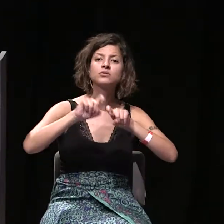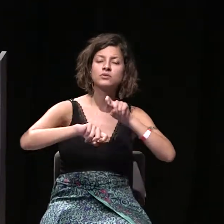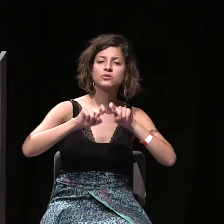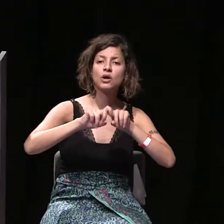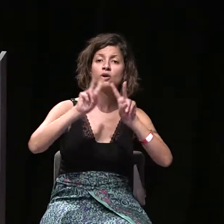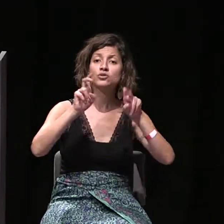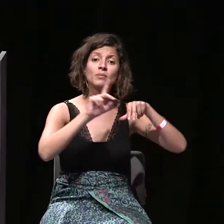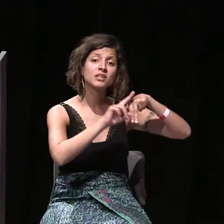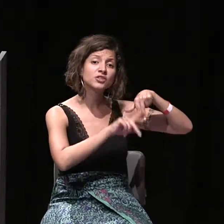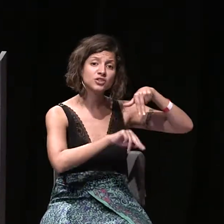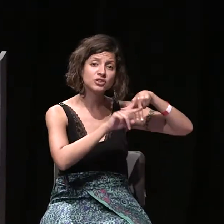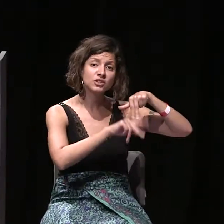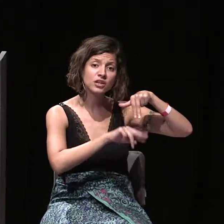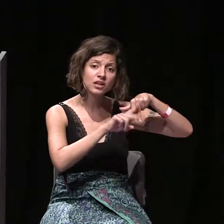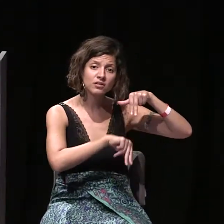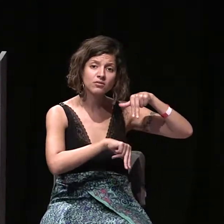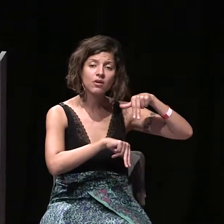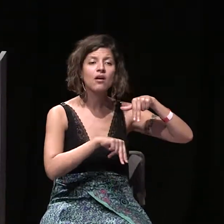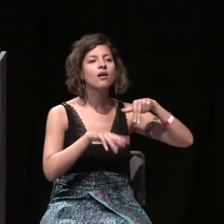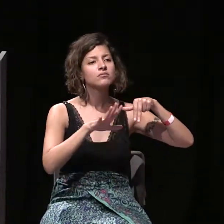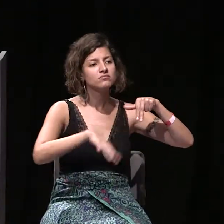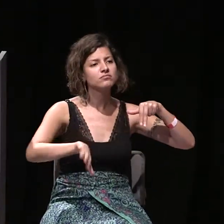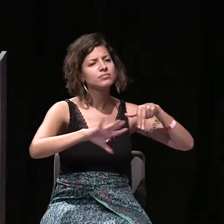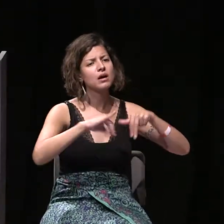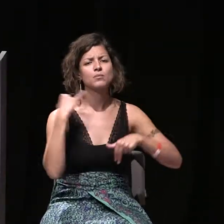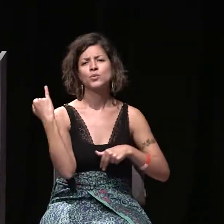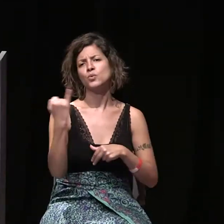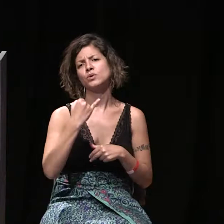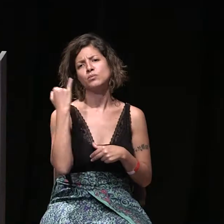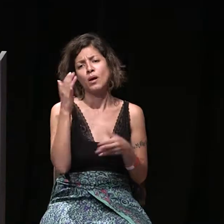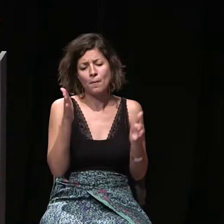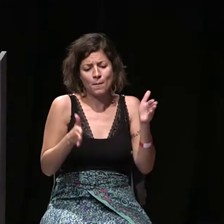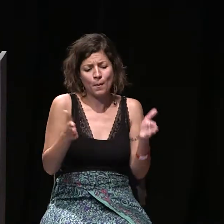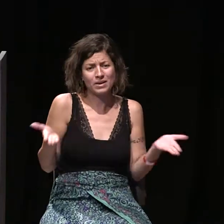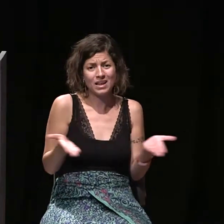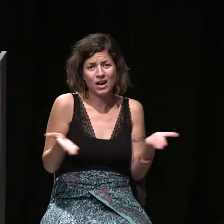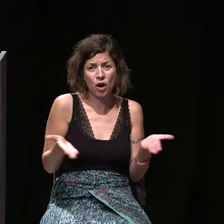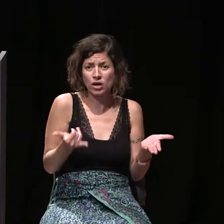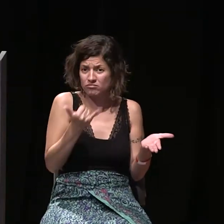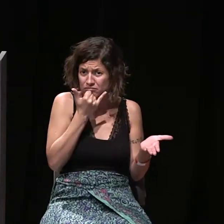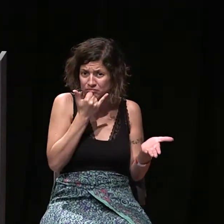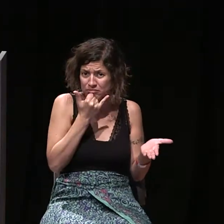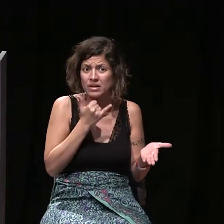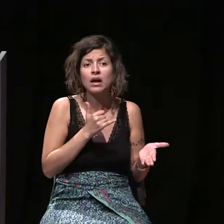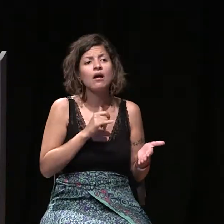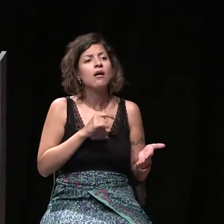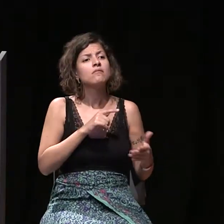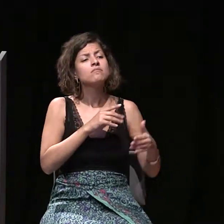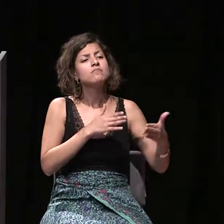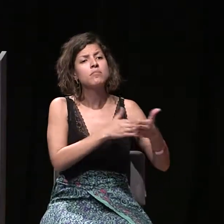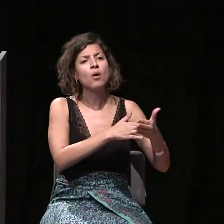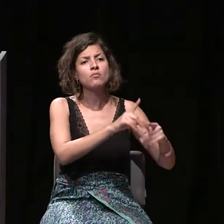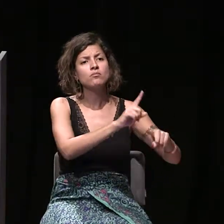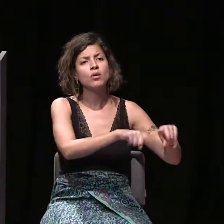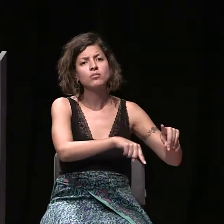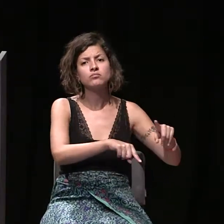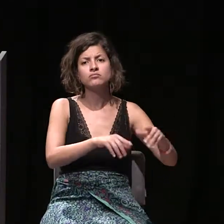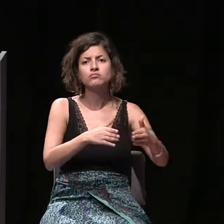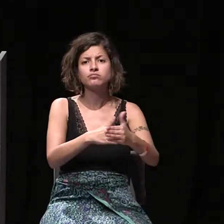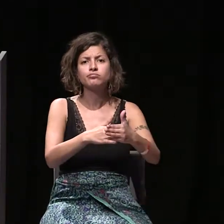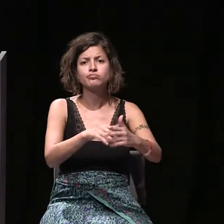gênero, é um espaço muito importante, no momento onde os espaços estão se limitando, se estão